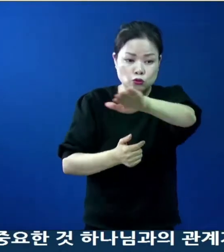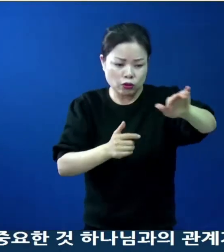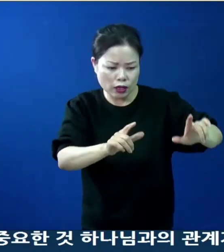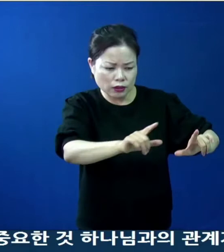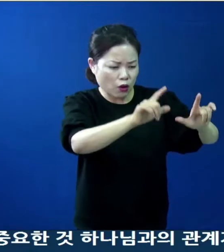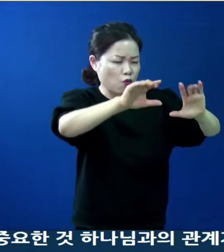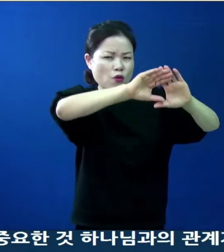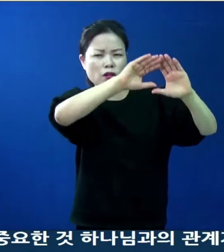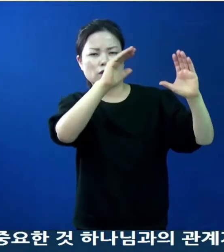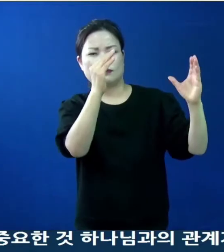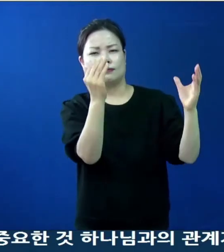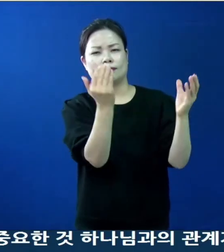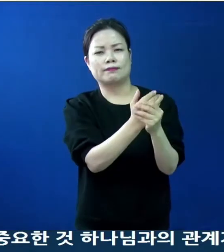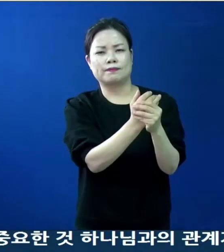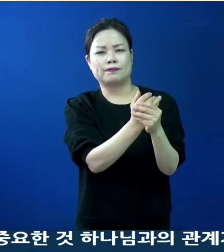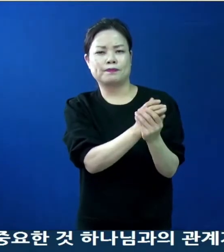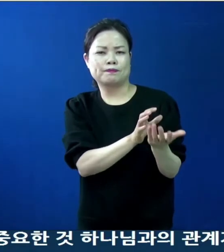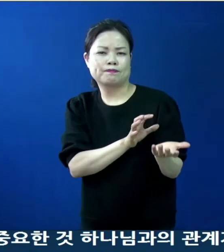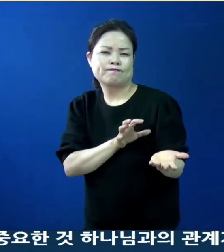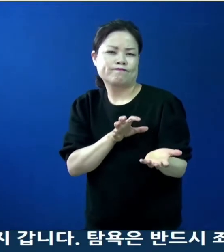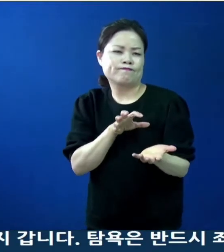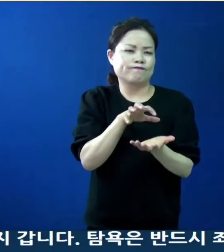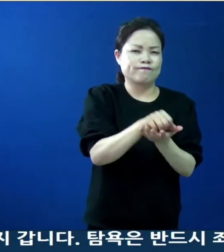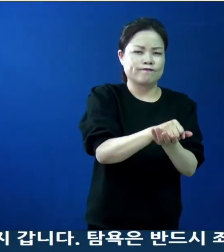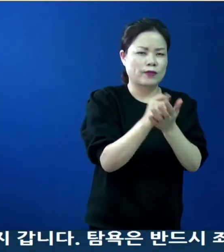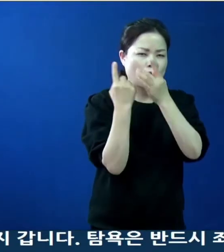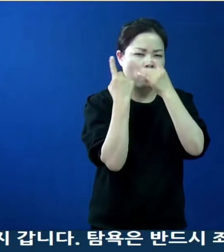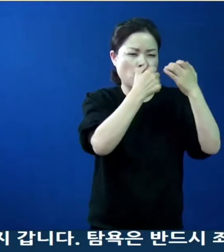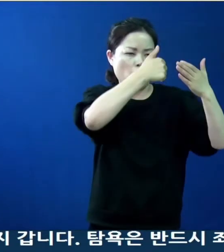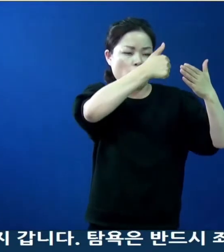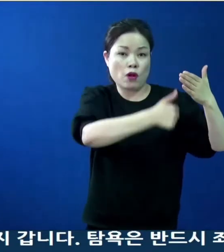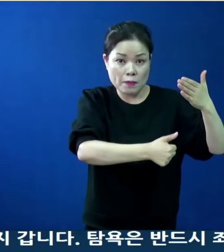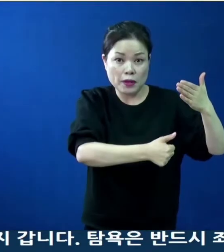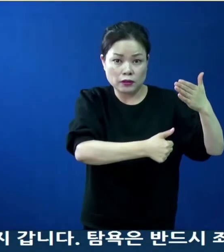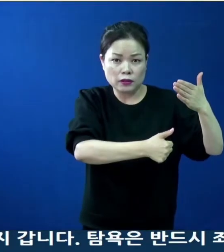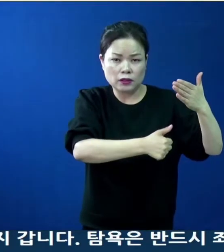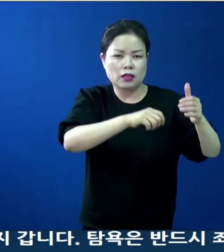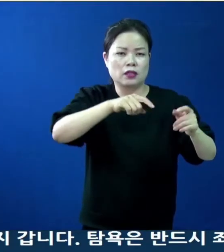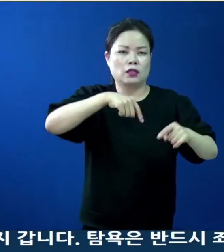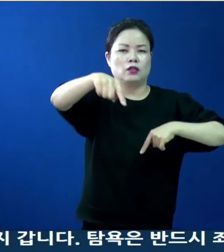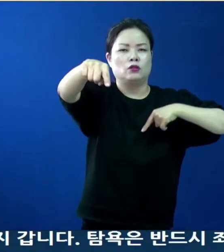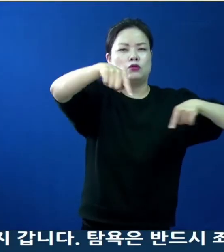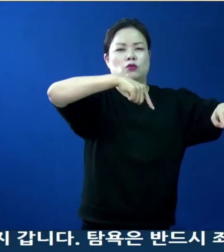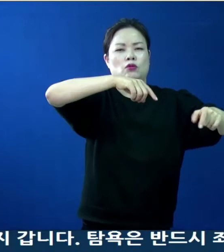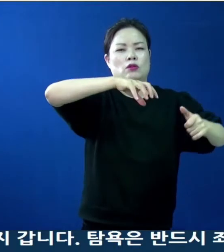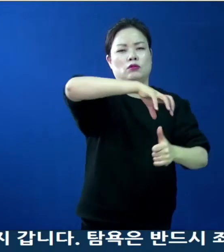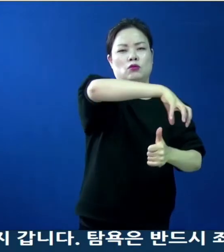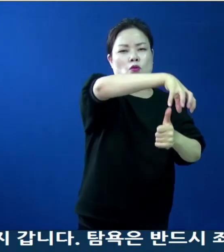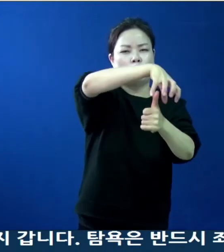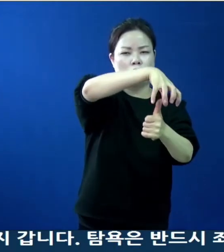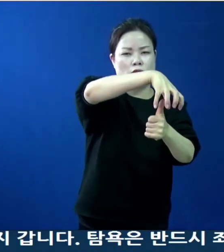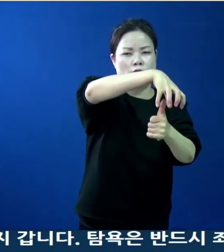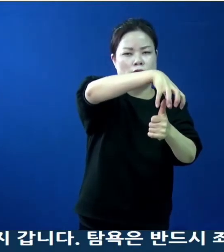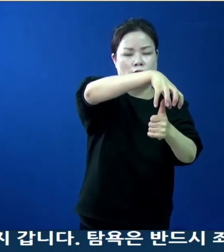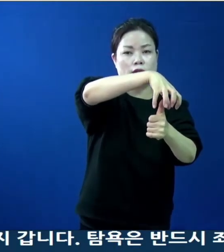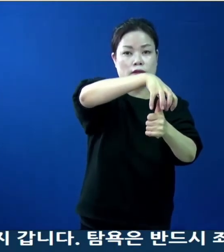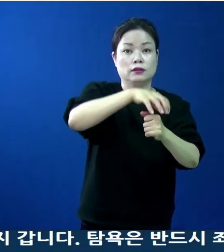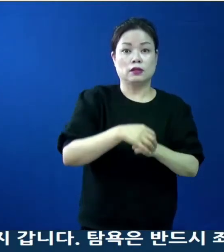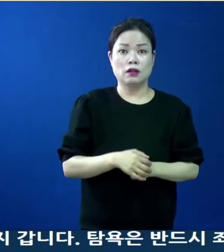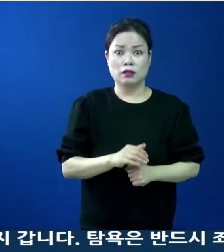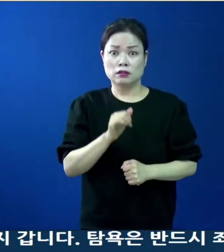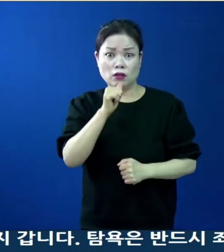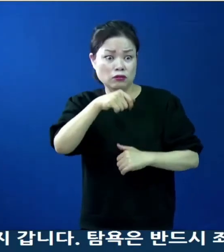삶을 완전히 집어삼키면서 우리를 통제하게 되는 그런 순간까지 된다는 겁니다.